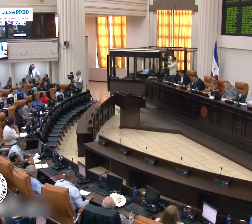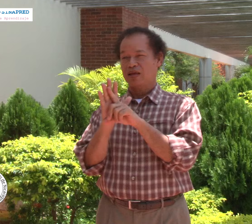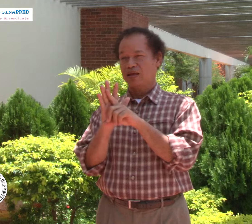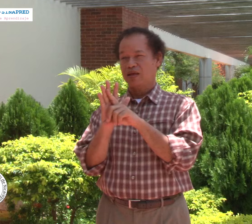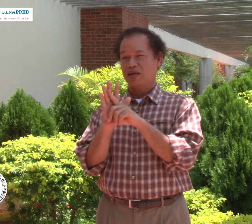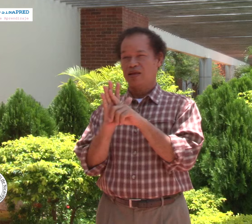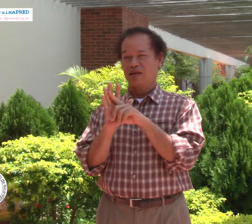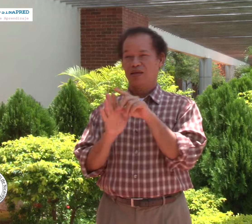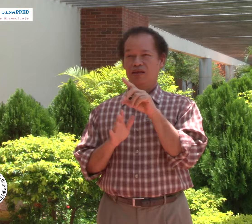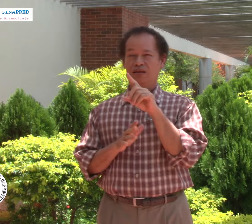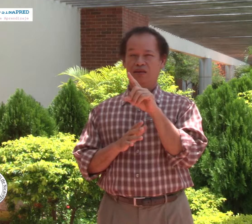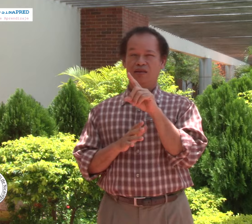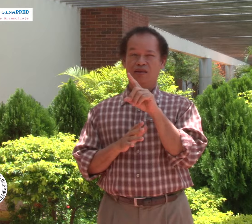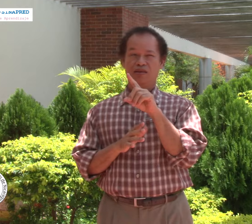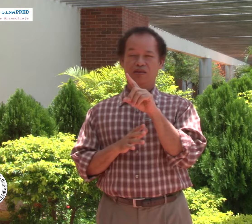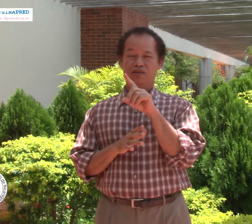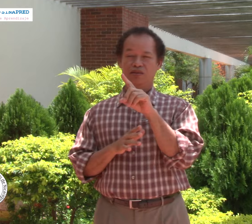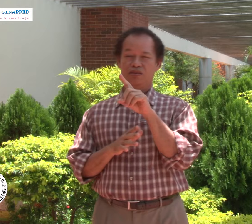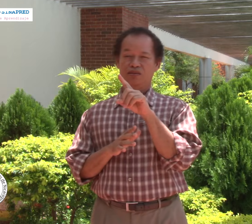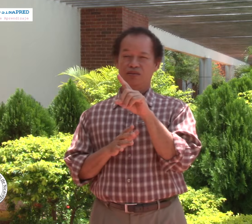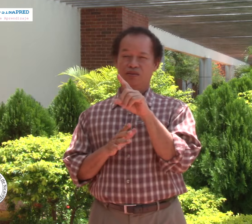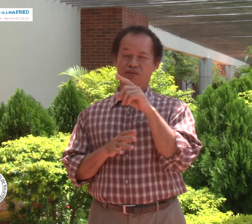2009 que se aprobó la ley